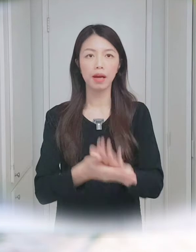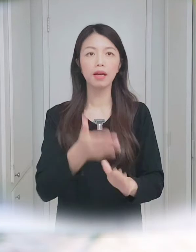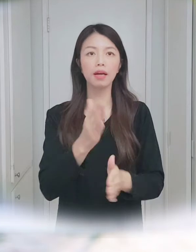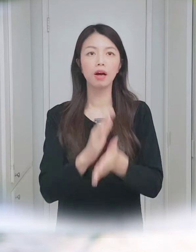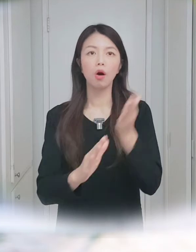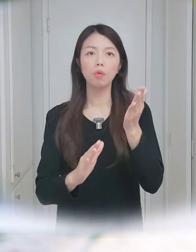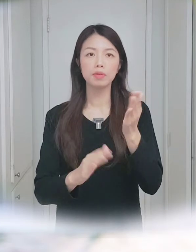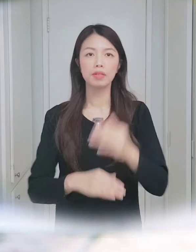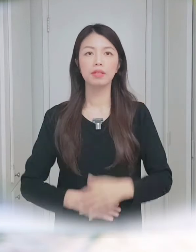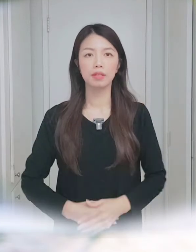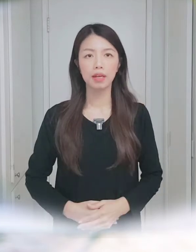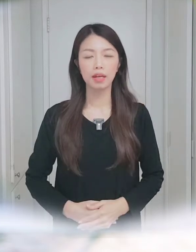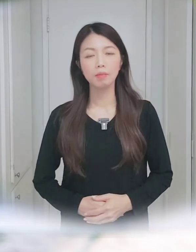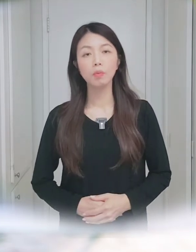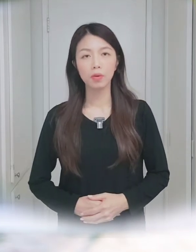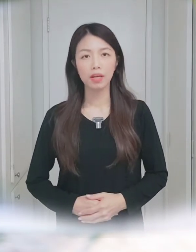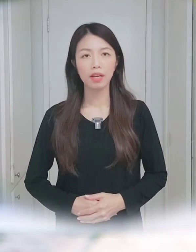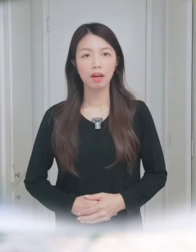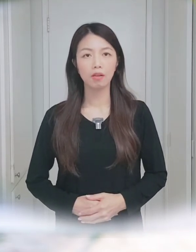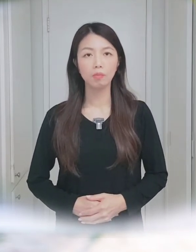수어가 됩니다. 없으니,